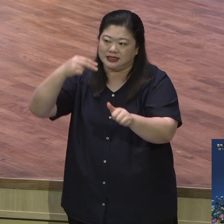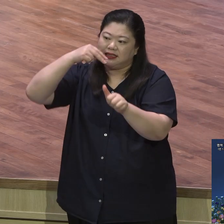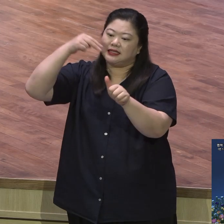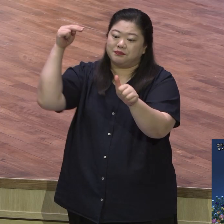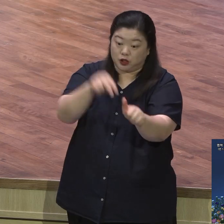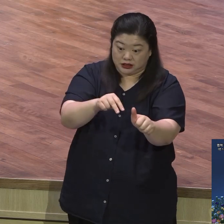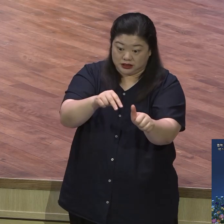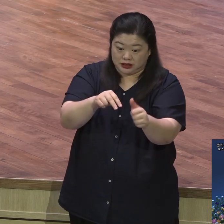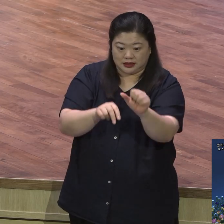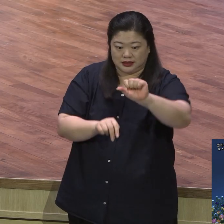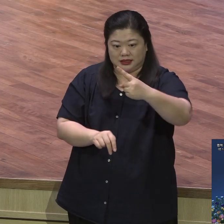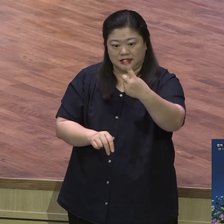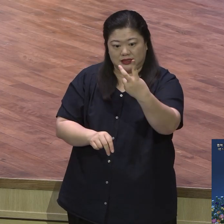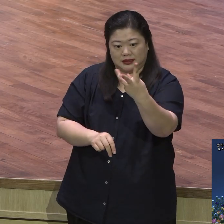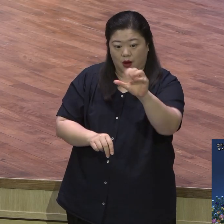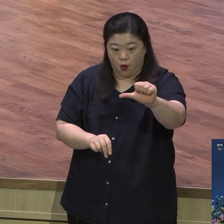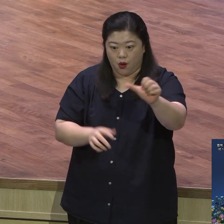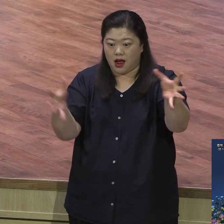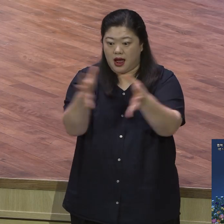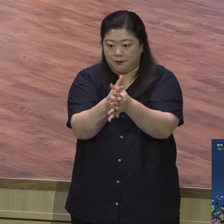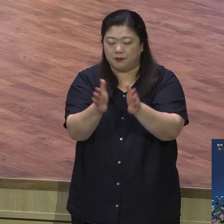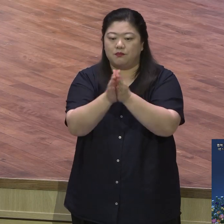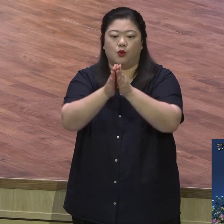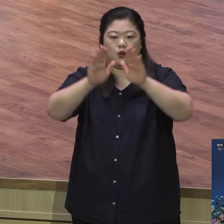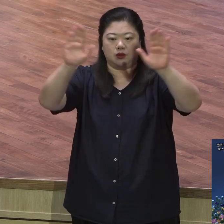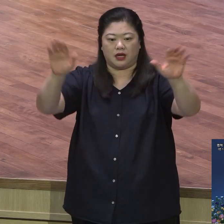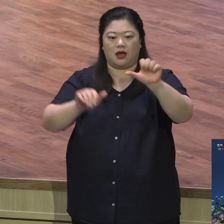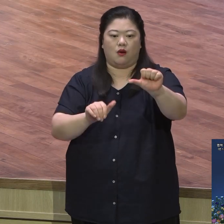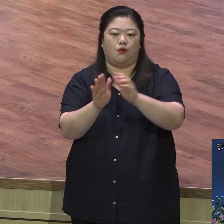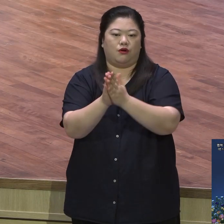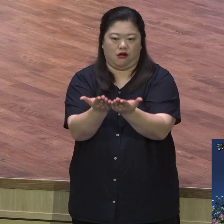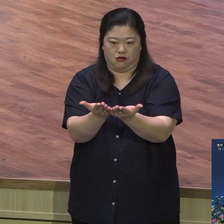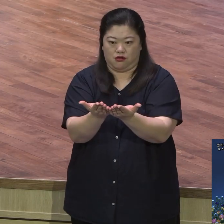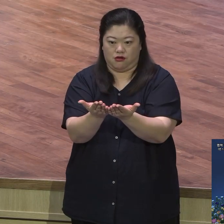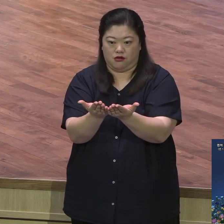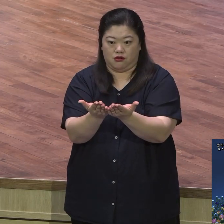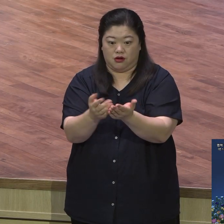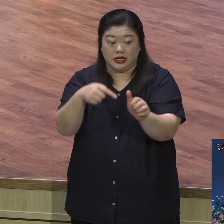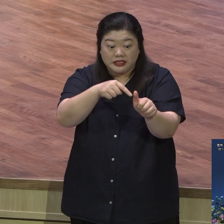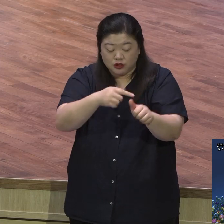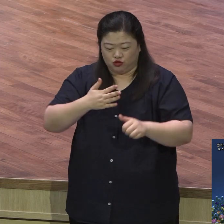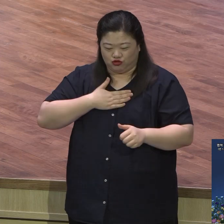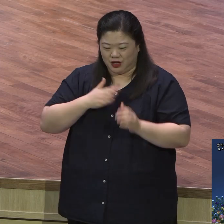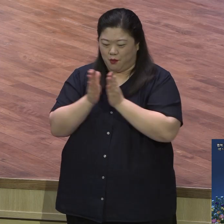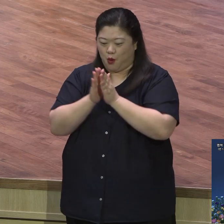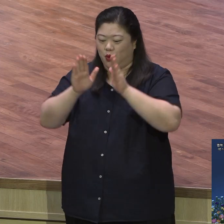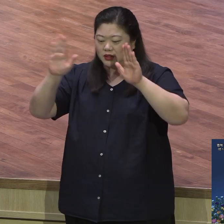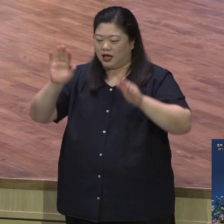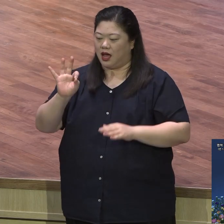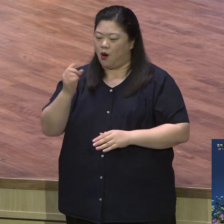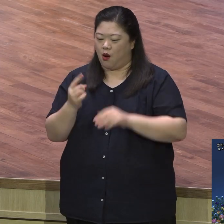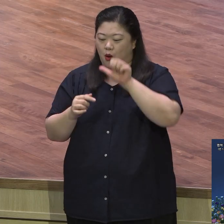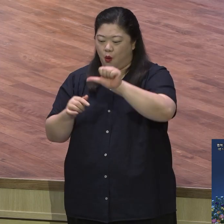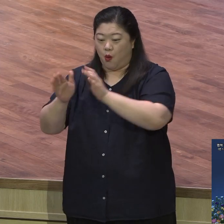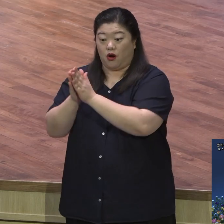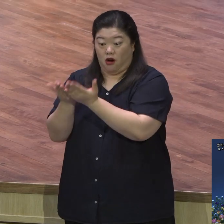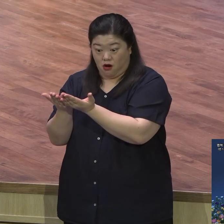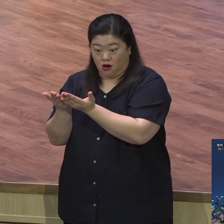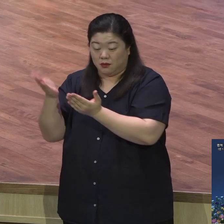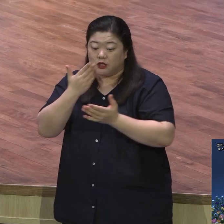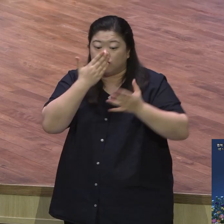모세오경이라 그렇게 말을 합니다. 그런데 이것을 유대인들은 뭐라고 말하느냐 토라라고 합니다. 토라.